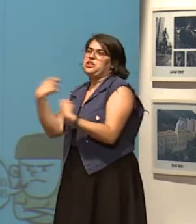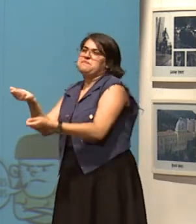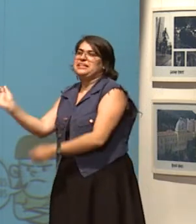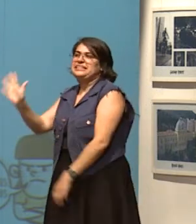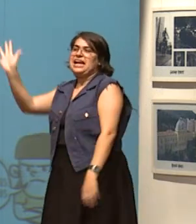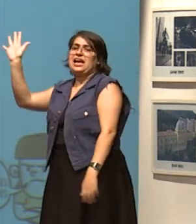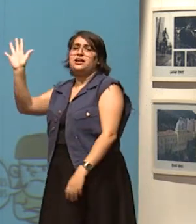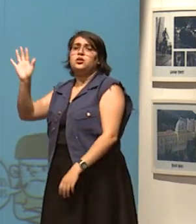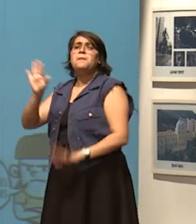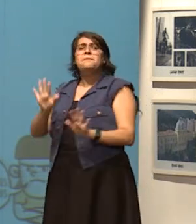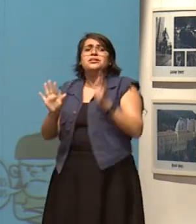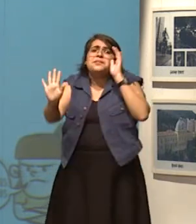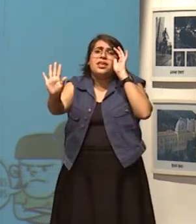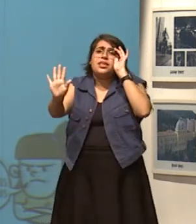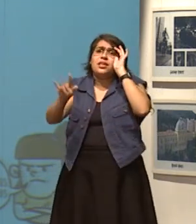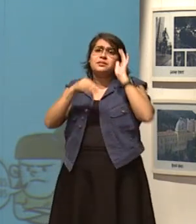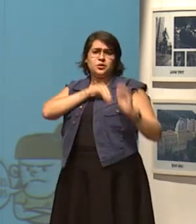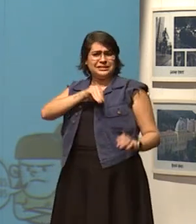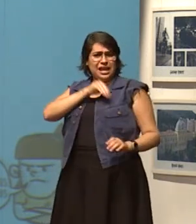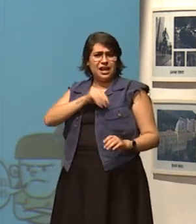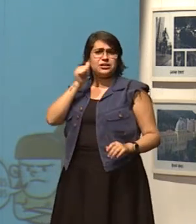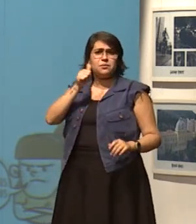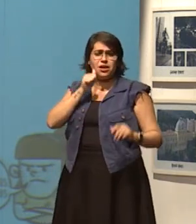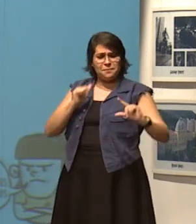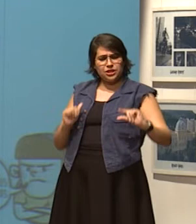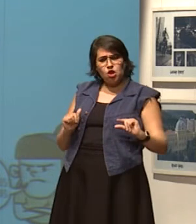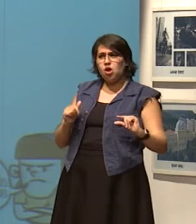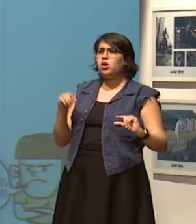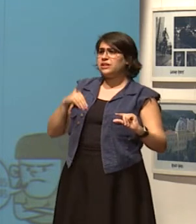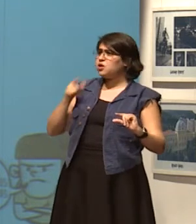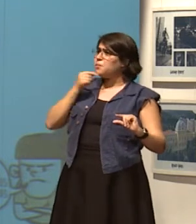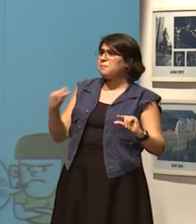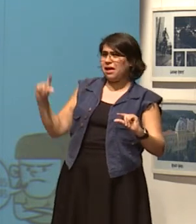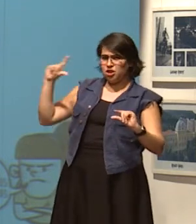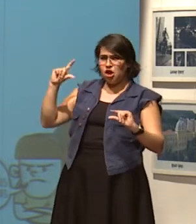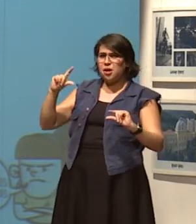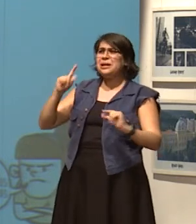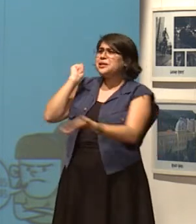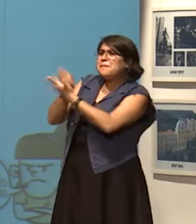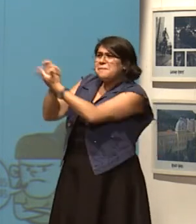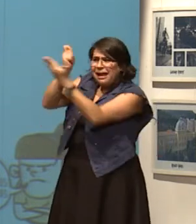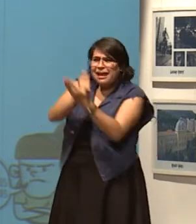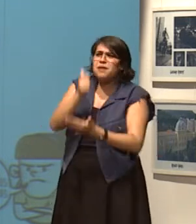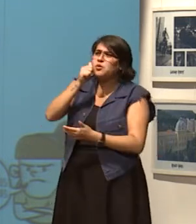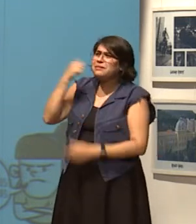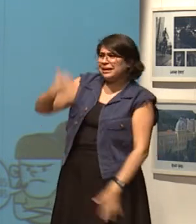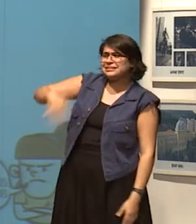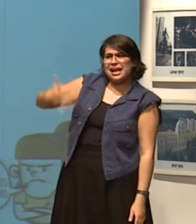pouco mais de decoração. Ah, é mulher, tem que ser mais caro. Não, peraí. O salário da mulher é menor do que o do homem. E a